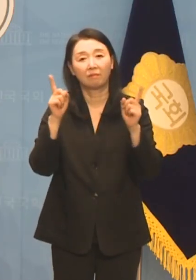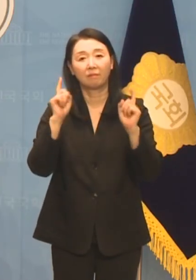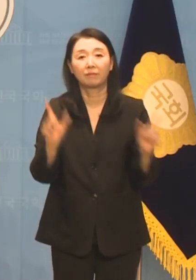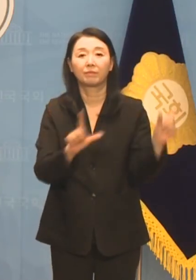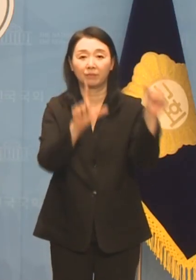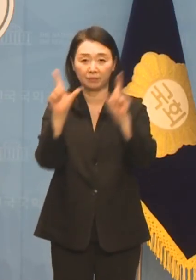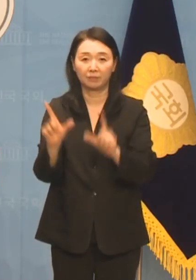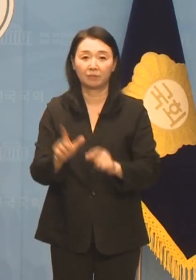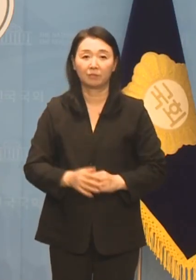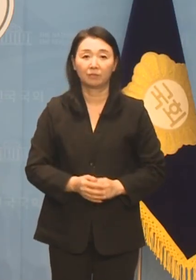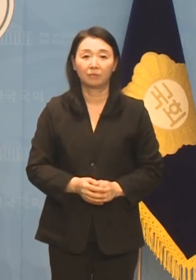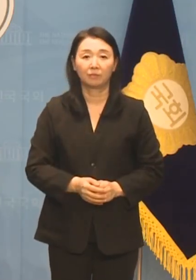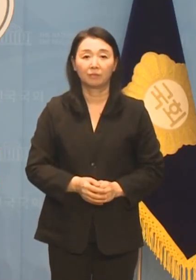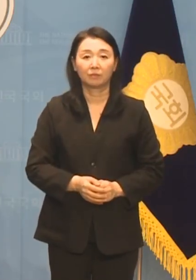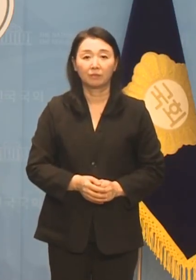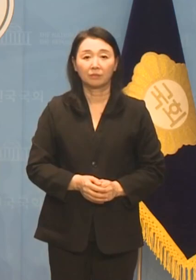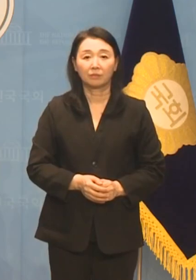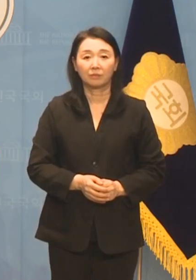생활을 즐겼습니다.